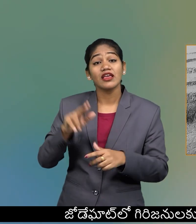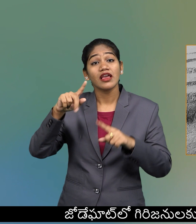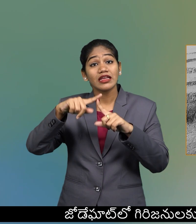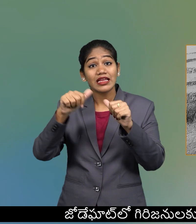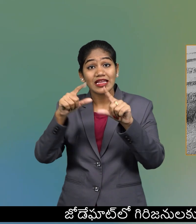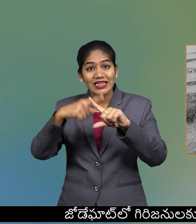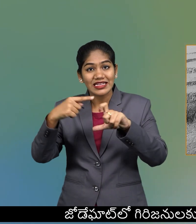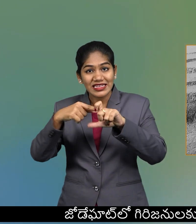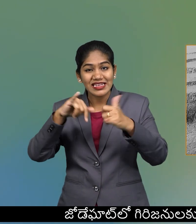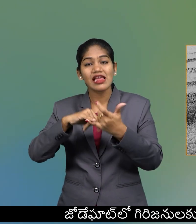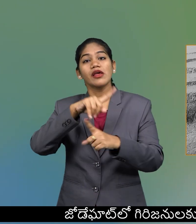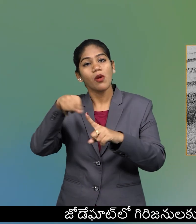భీం